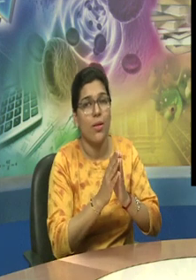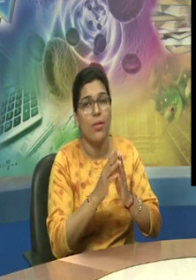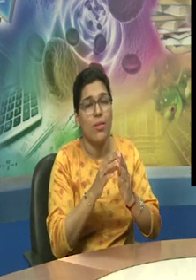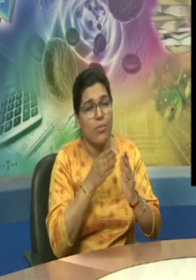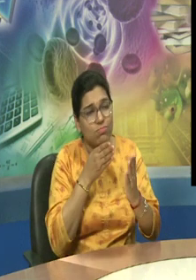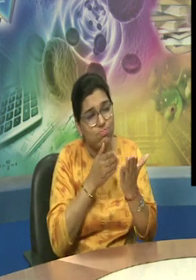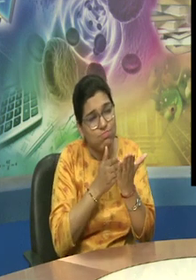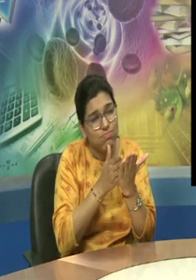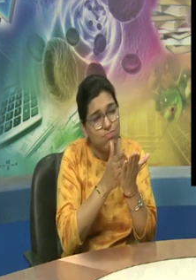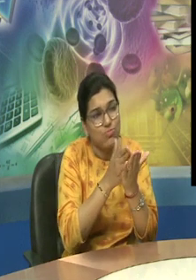लाल की